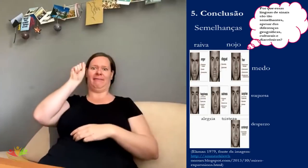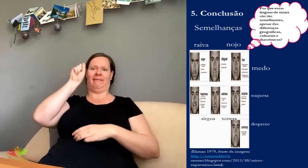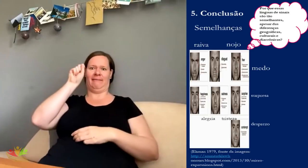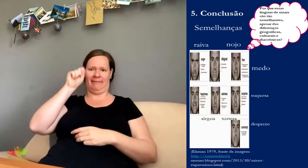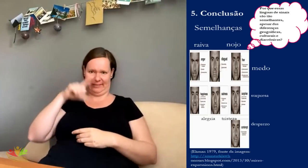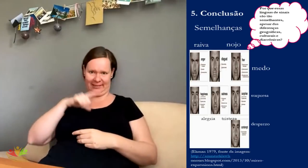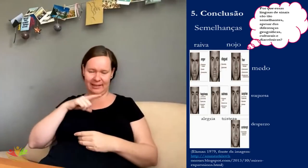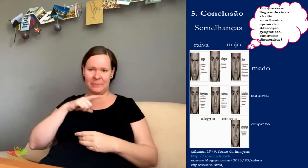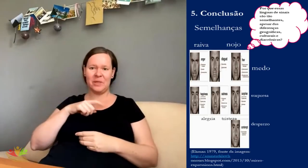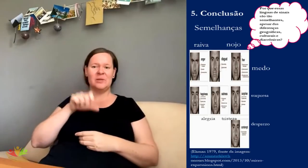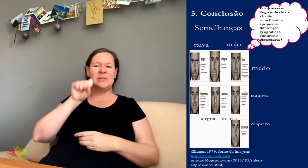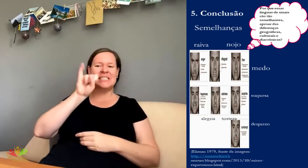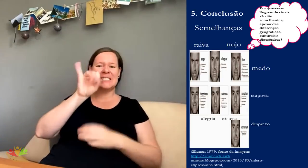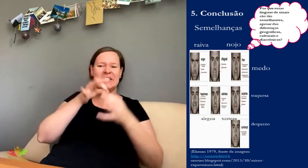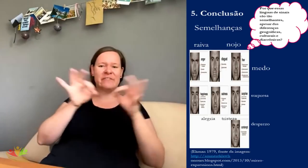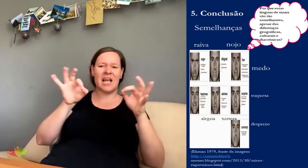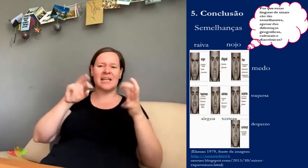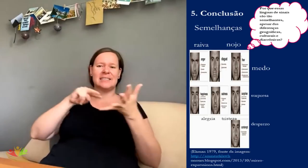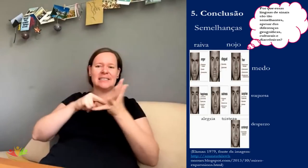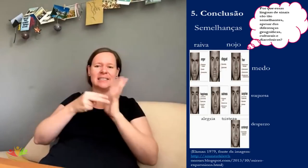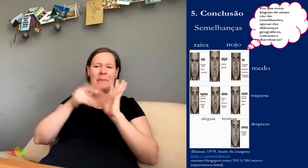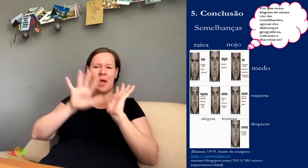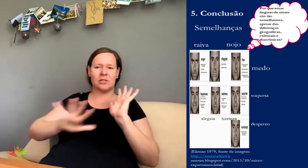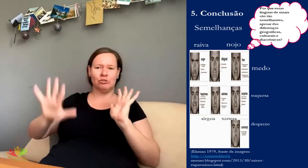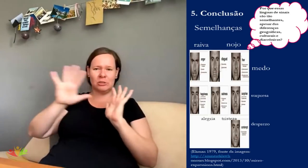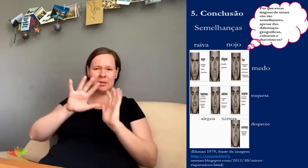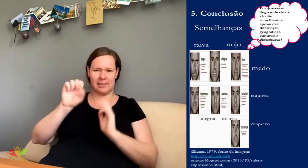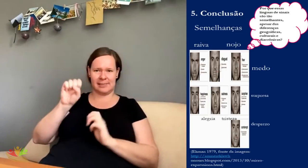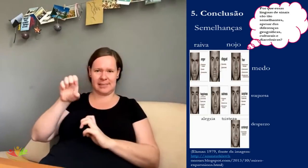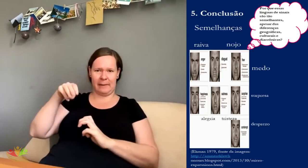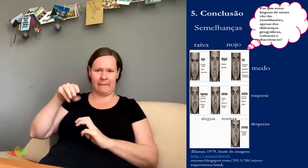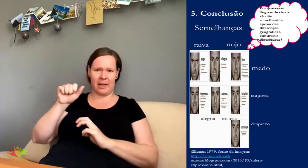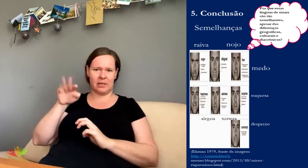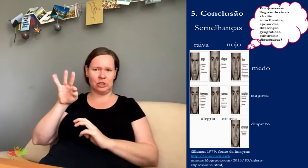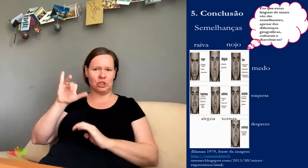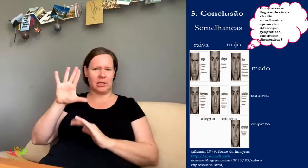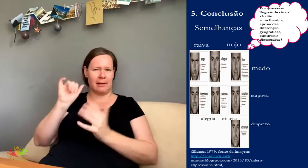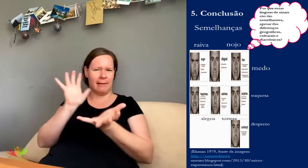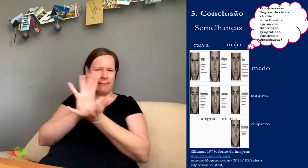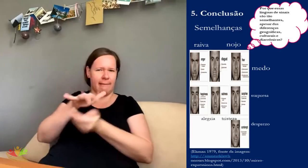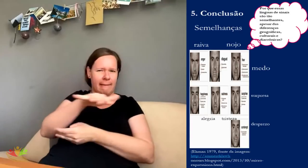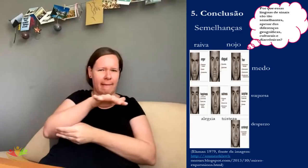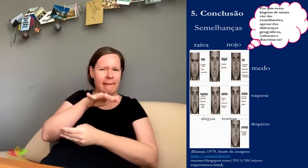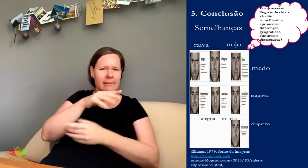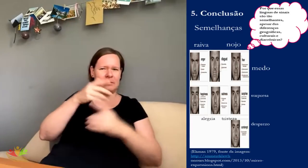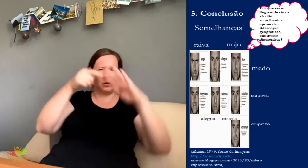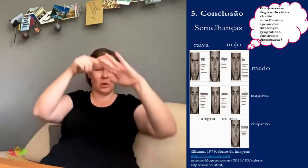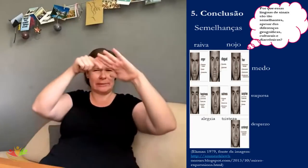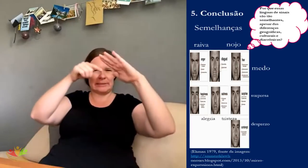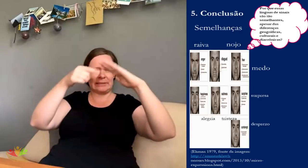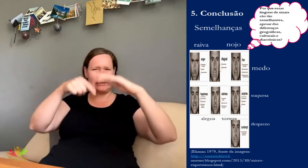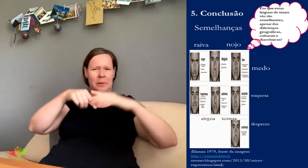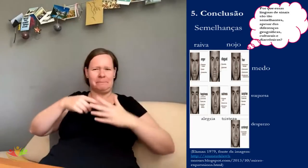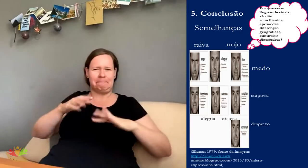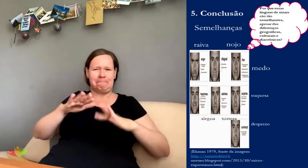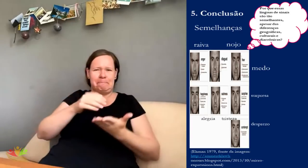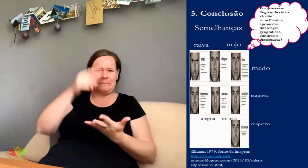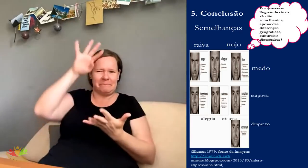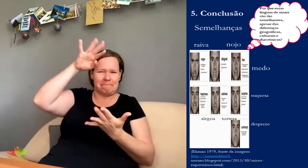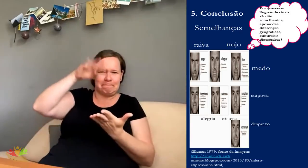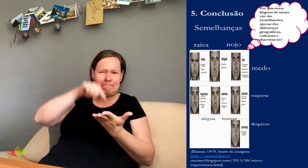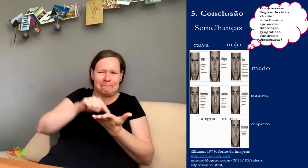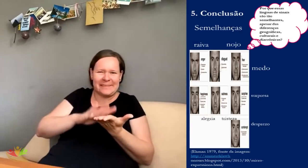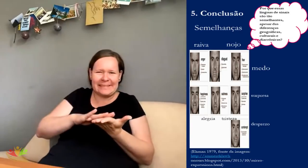sobrancelhas e o movimento da cabeça para trás. Então, na oração condicional, se você